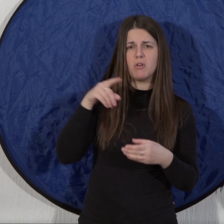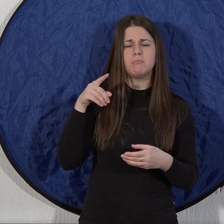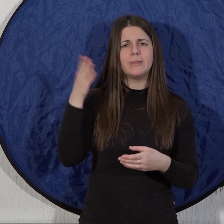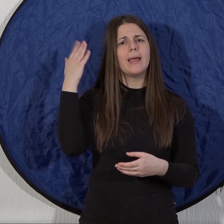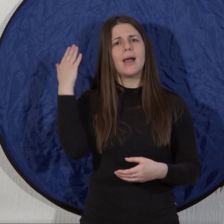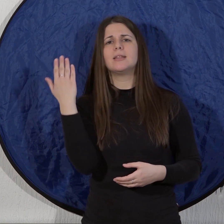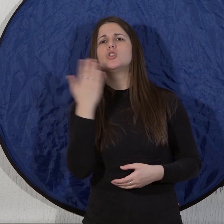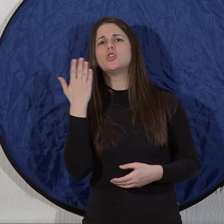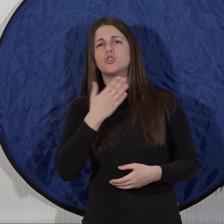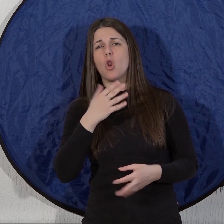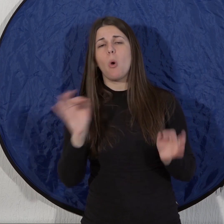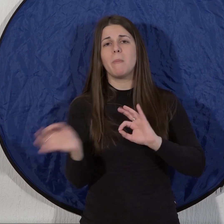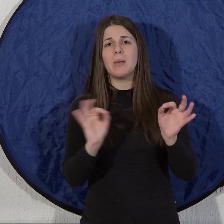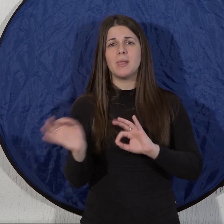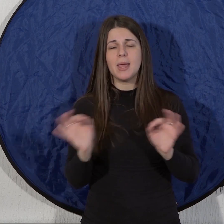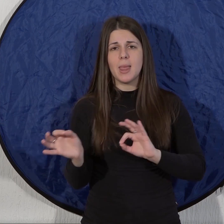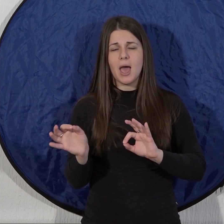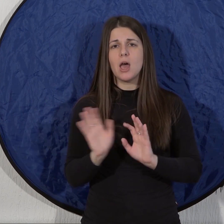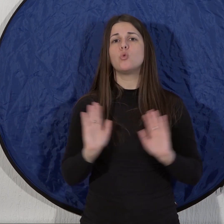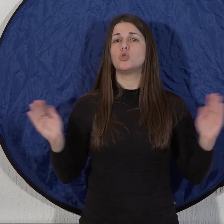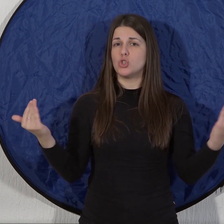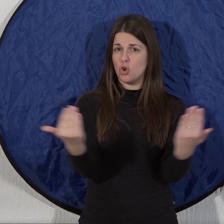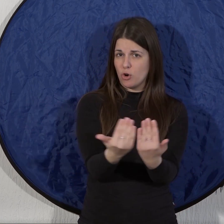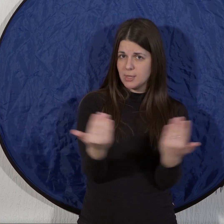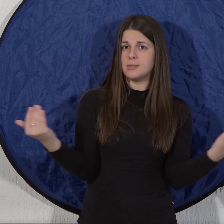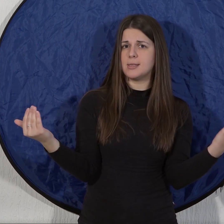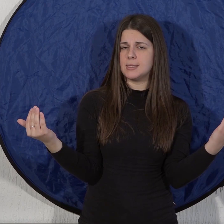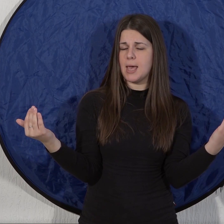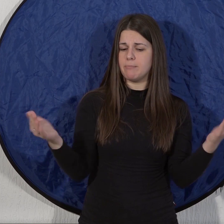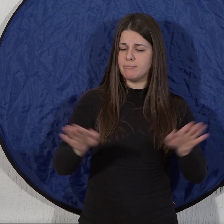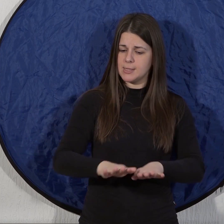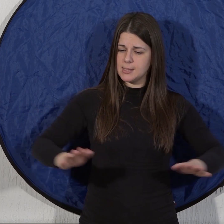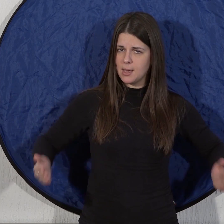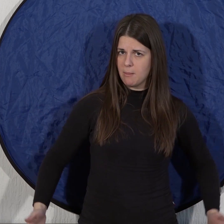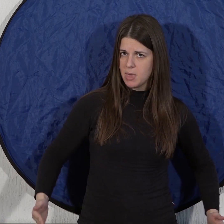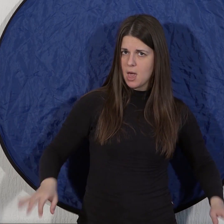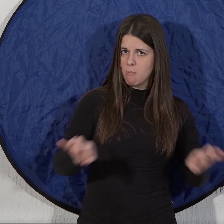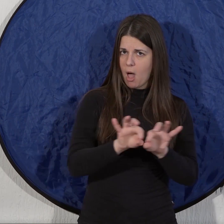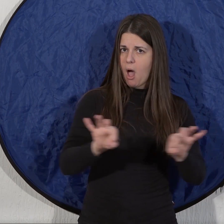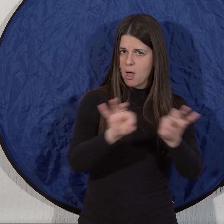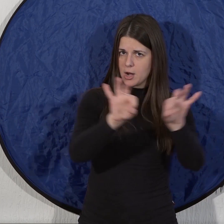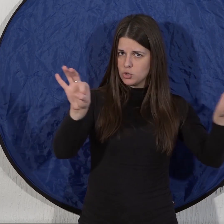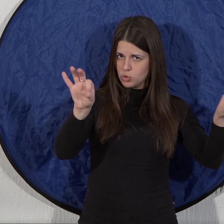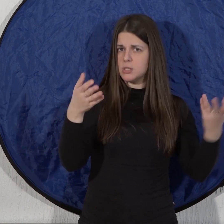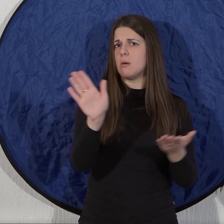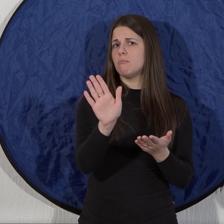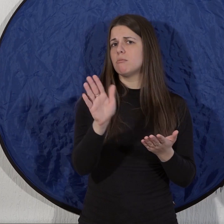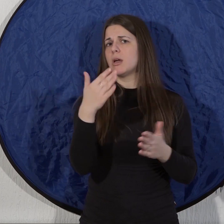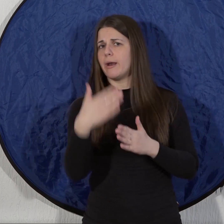opremljena učionica sa skamijama, računaljkama i drugim didaktičkim sredstvima s kraja 19. i početka 20.